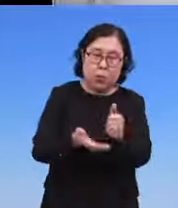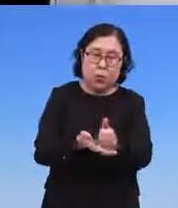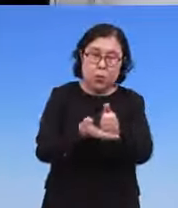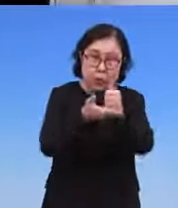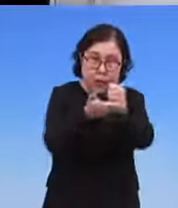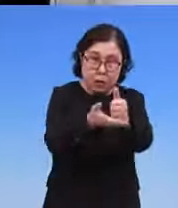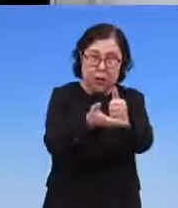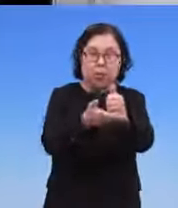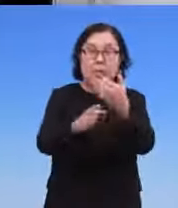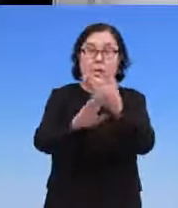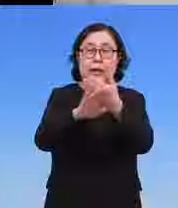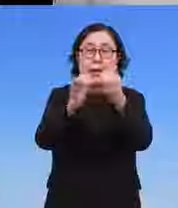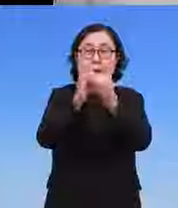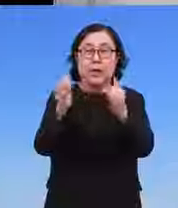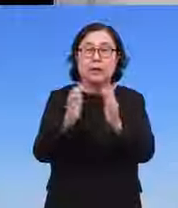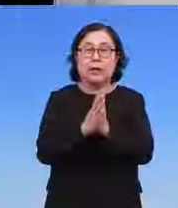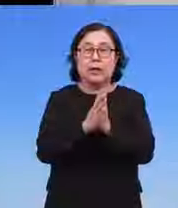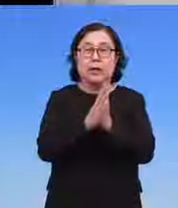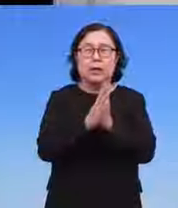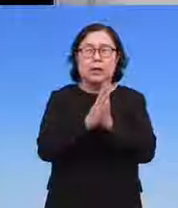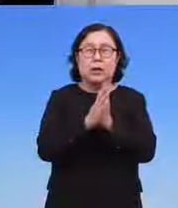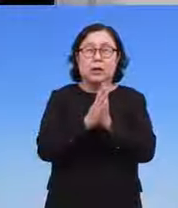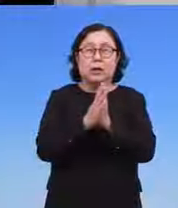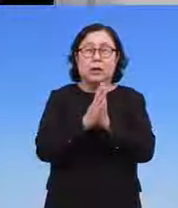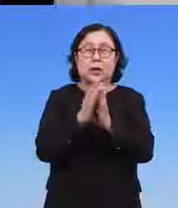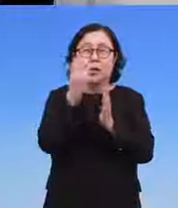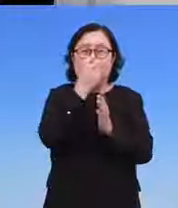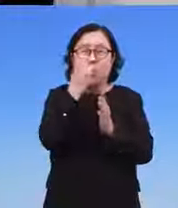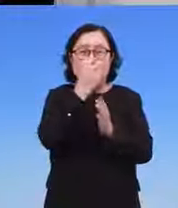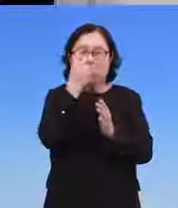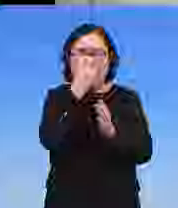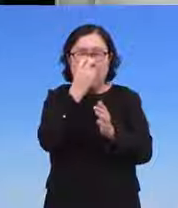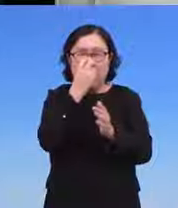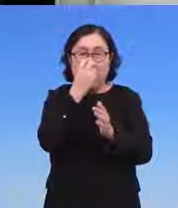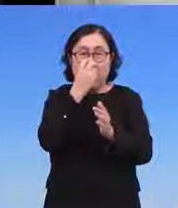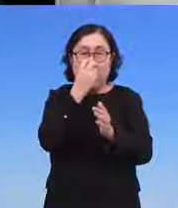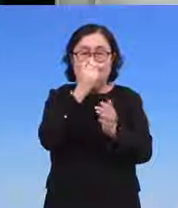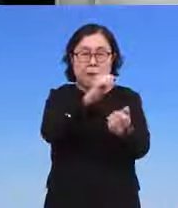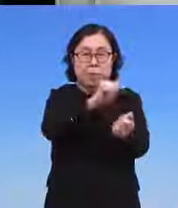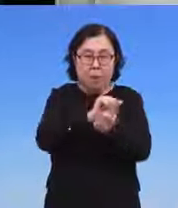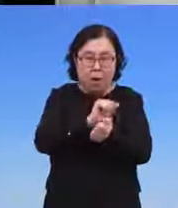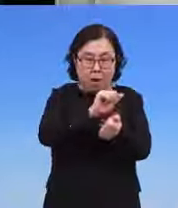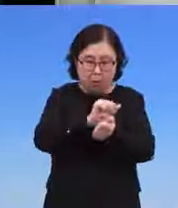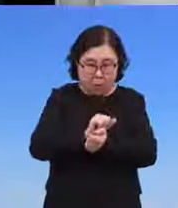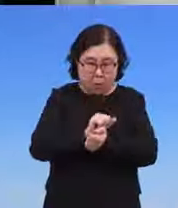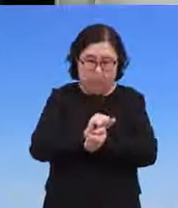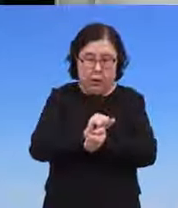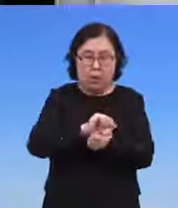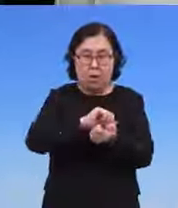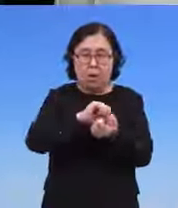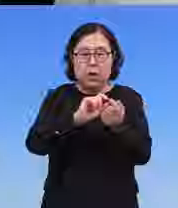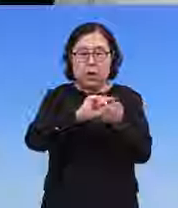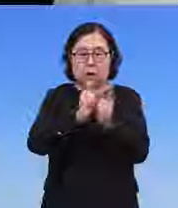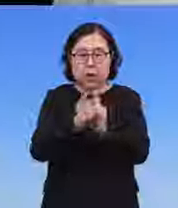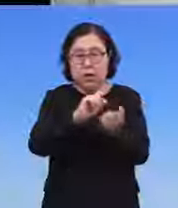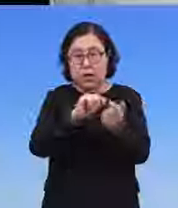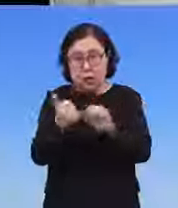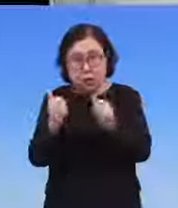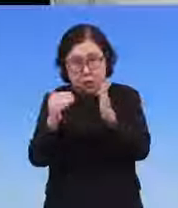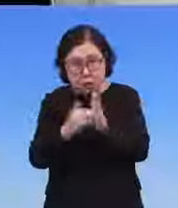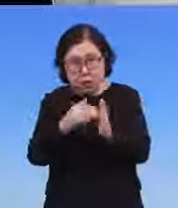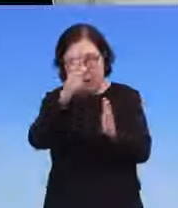섬겼습니다. 그리고 많은 이들이 다른 이를 간호하고 치유하다가 사망을 자신에게로 옮겨와 대신 죽음을